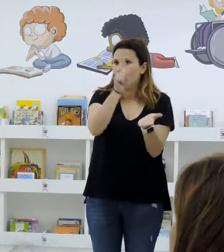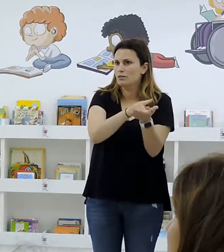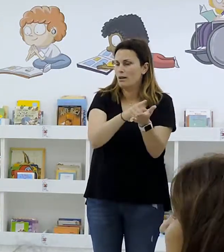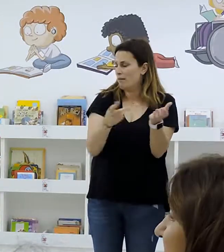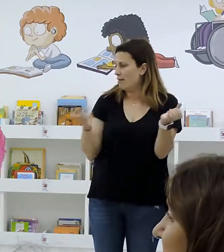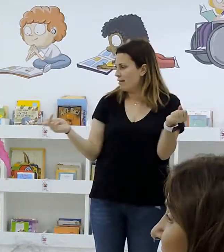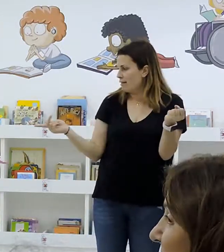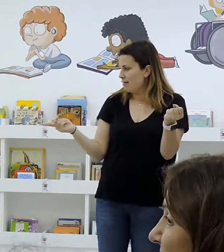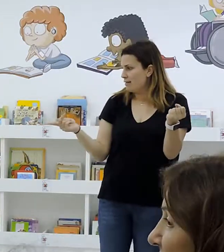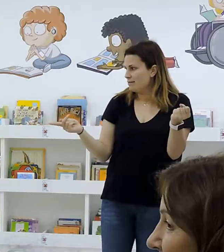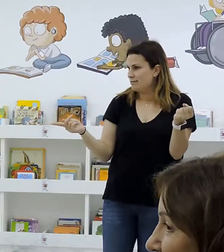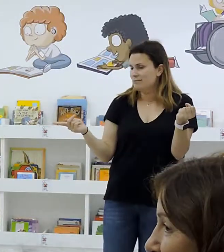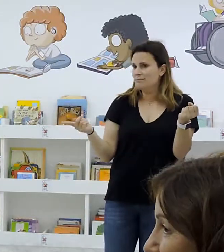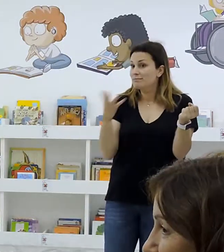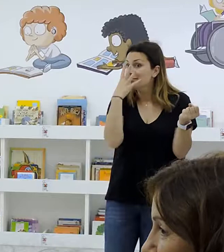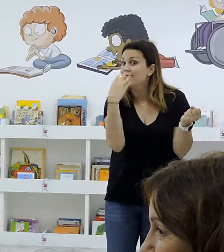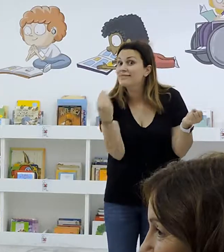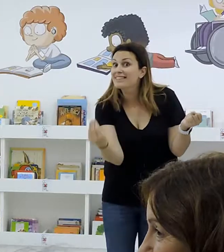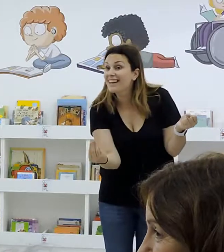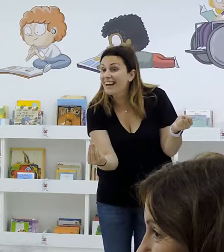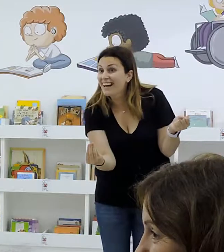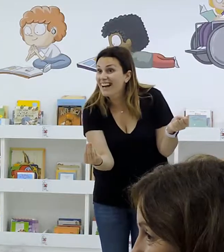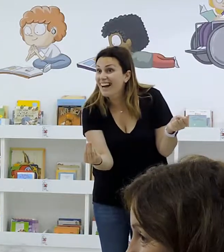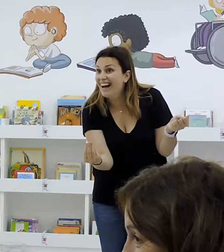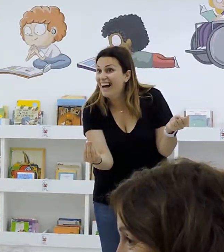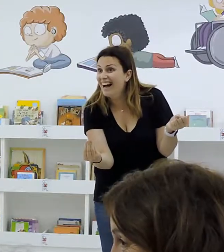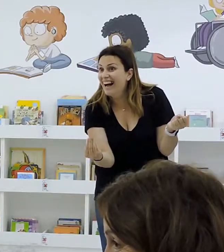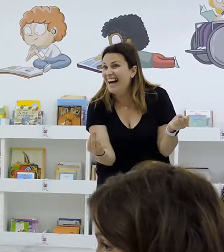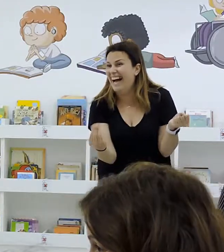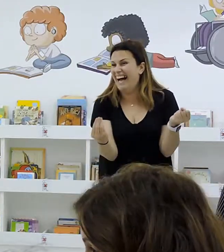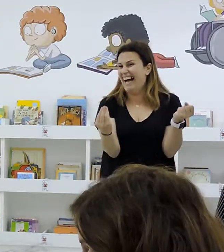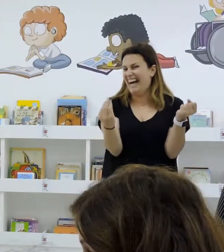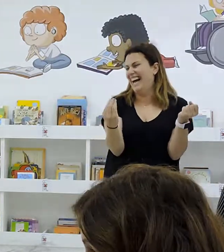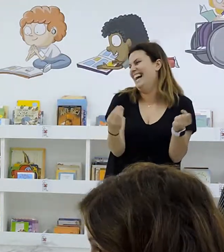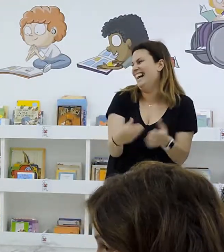está bien. ¿Se va entendiendo, no?